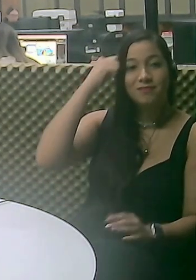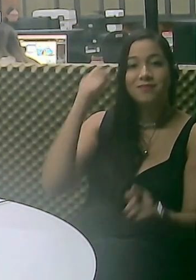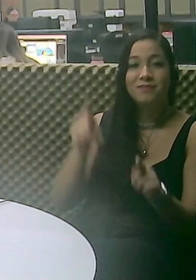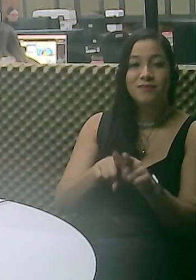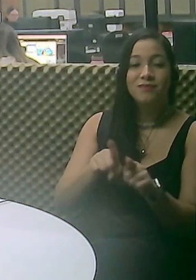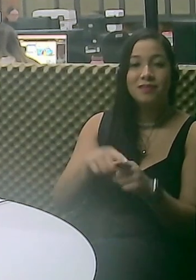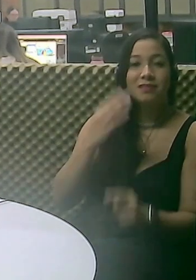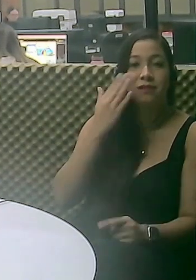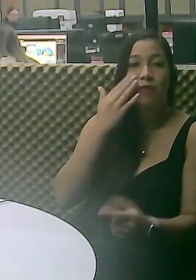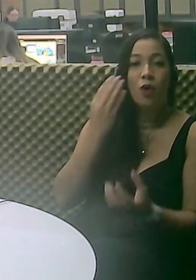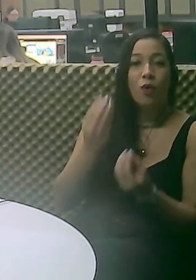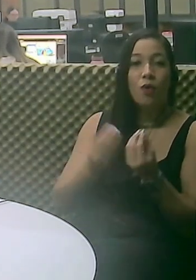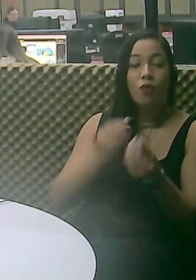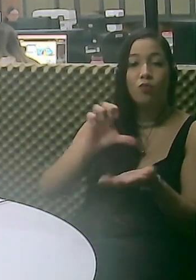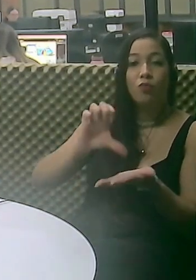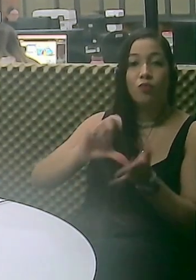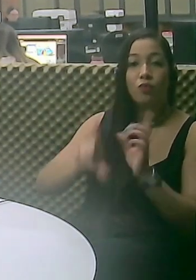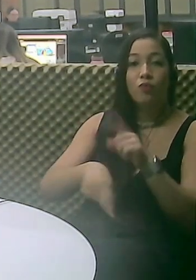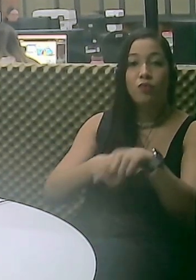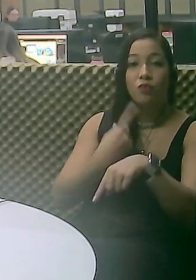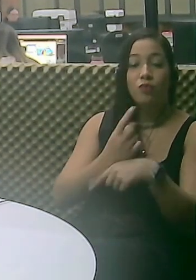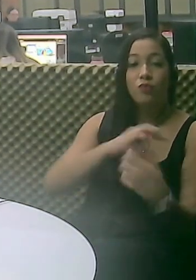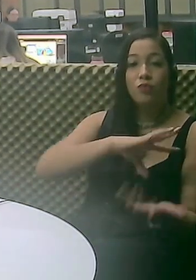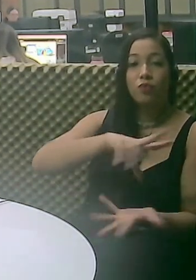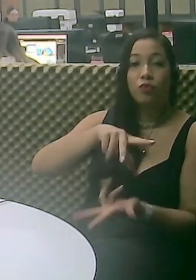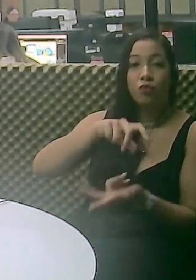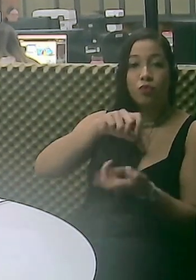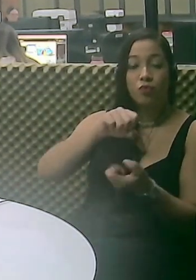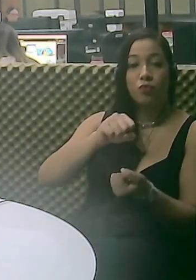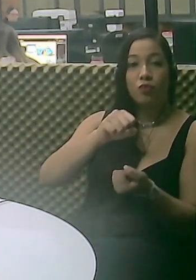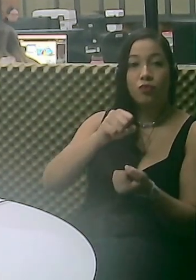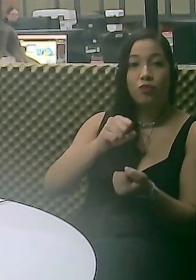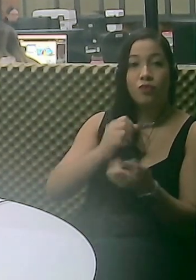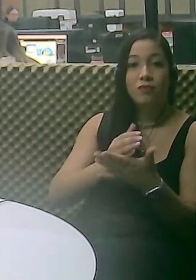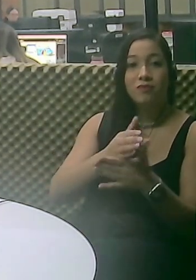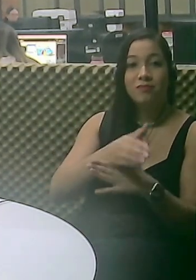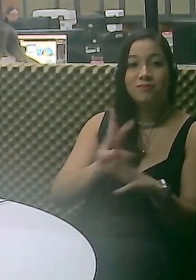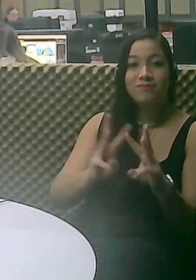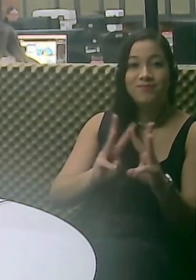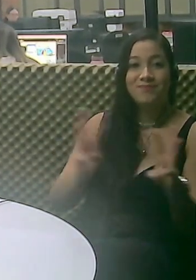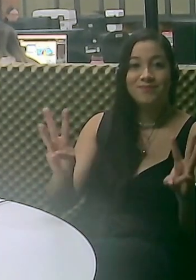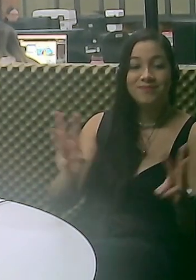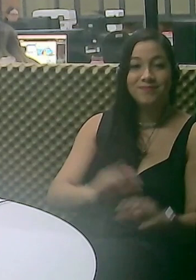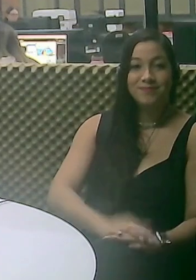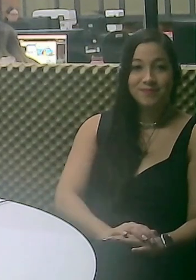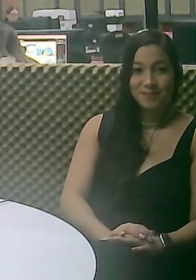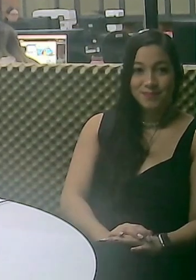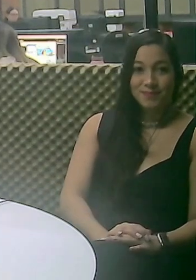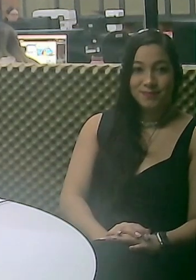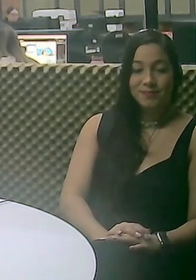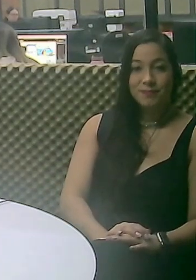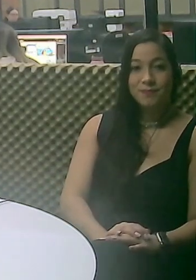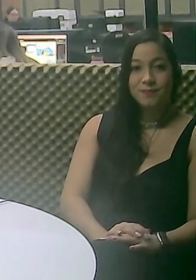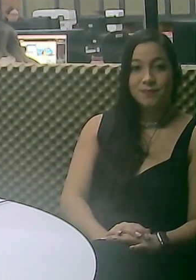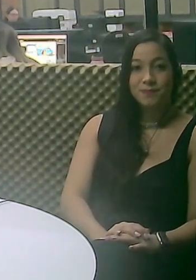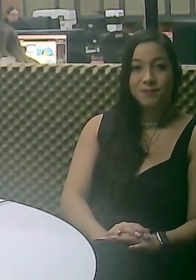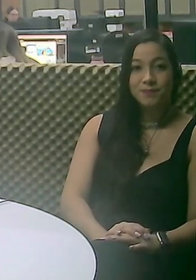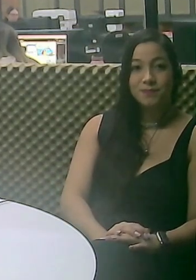dentro do funcionamento do Centro de Inovação e Sustentabilidade, acesse o nosso portal.